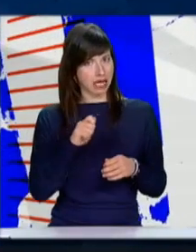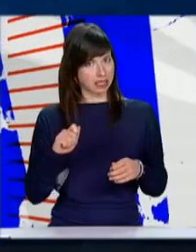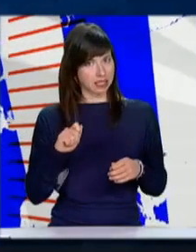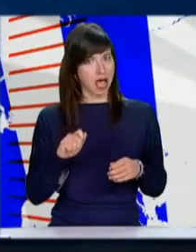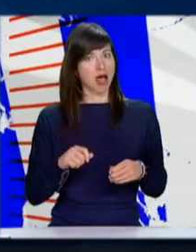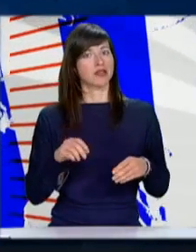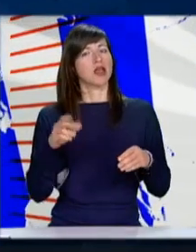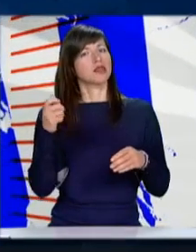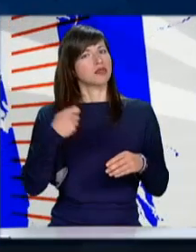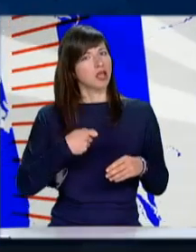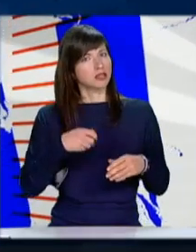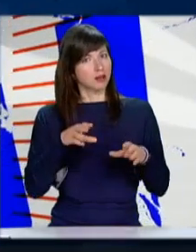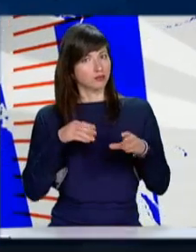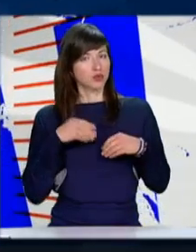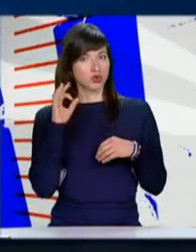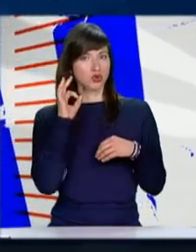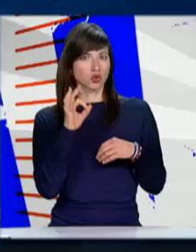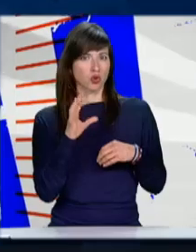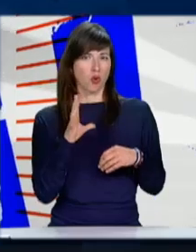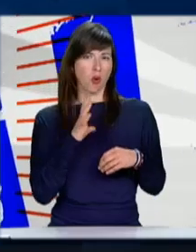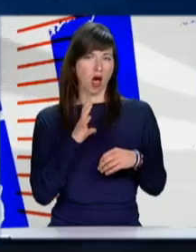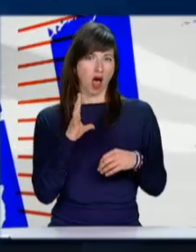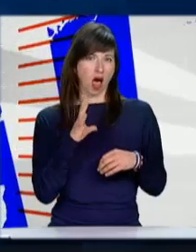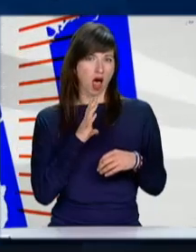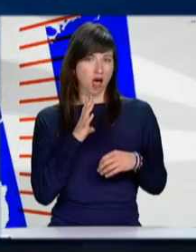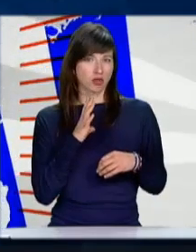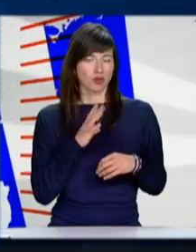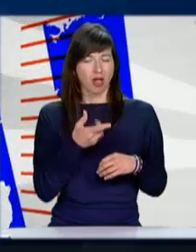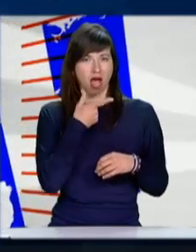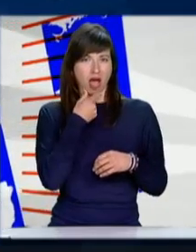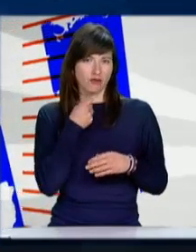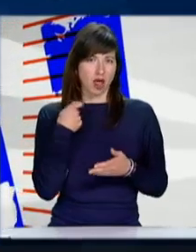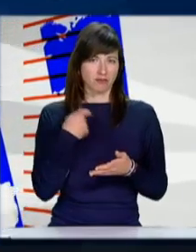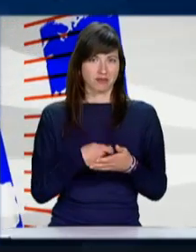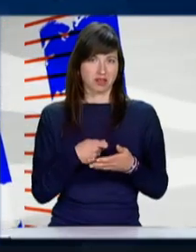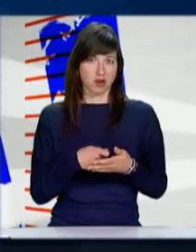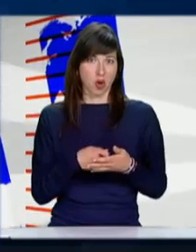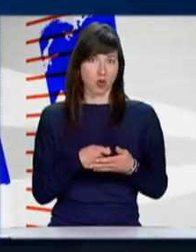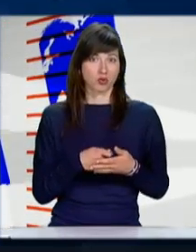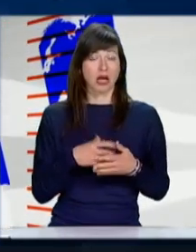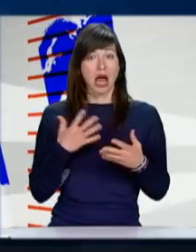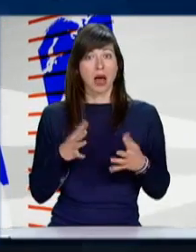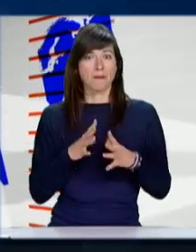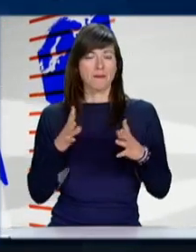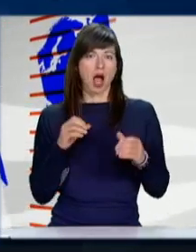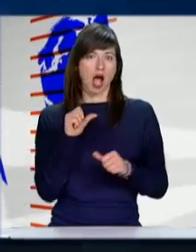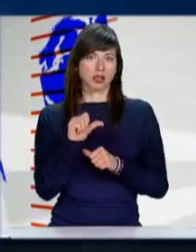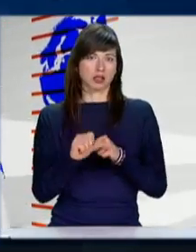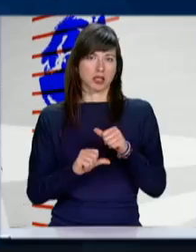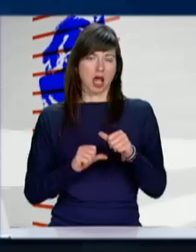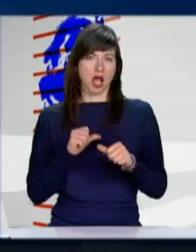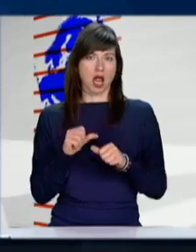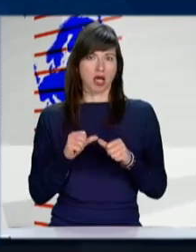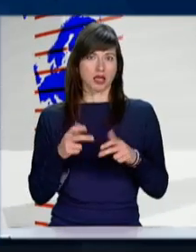διευκολυνθούν οι πληρωμές και να μη συσσωρεύονται βάρο στους πολίτες δεν συνέβει το ίδιο και για τις μεγάλες αλλαγές τις οποίες